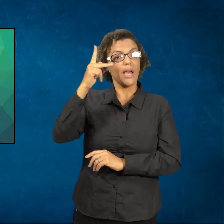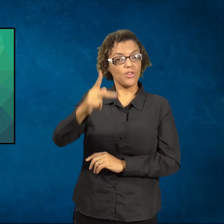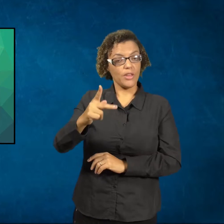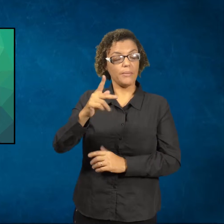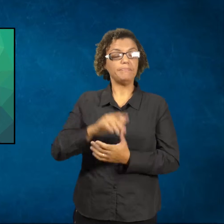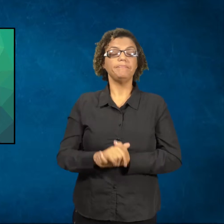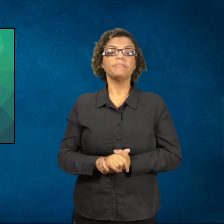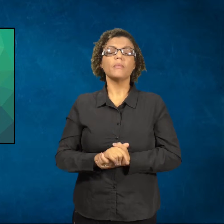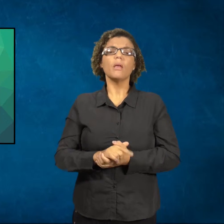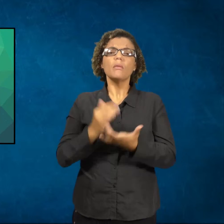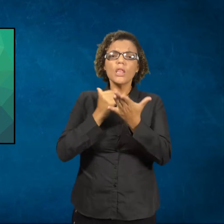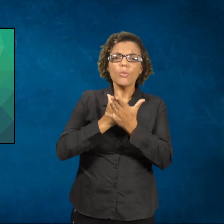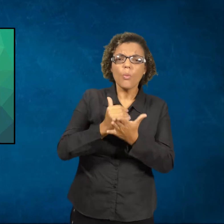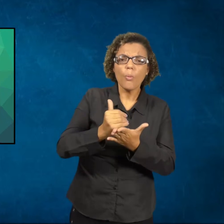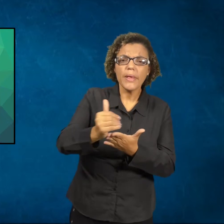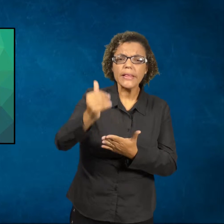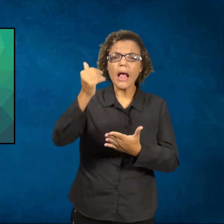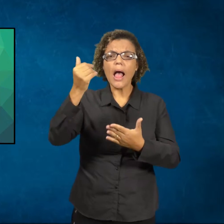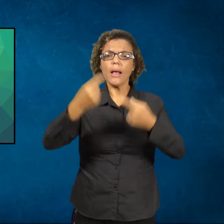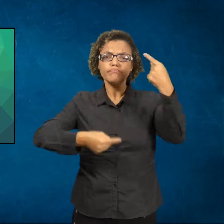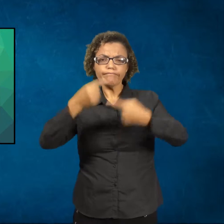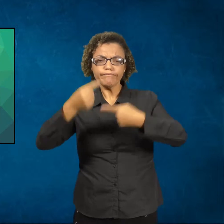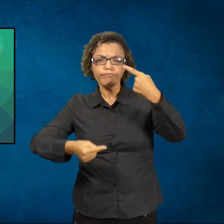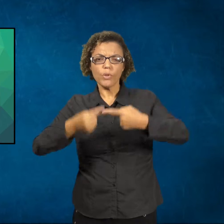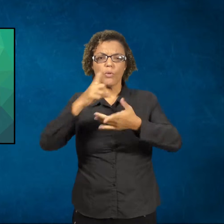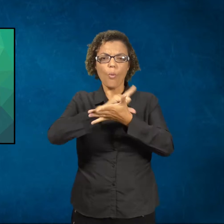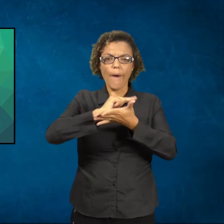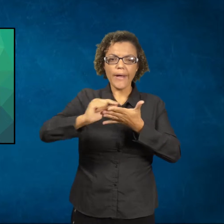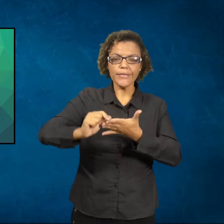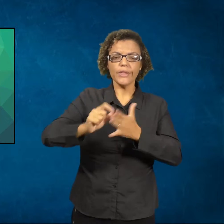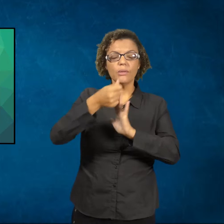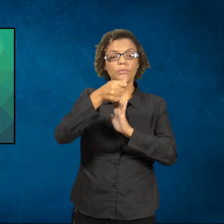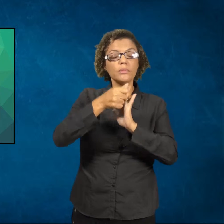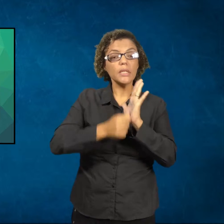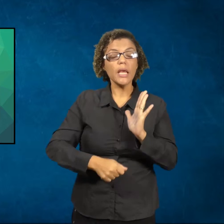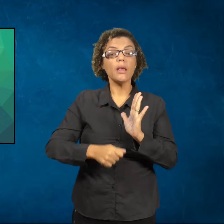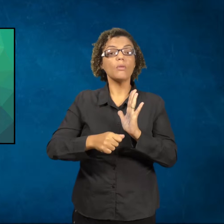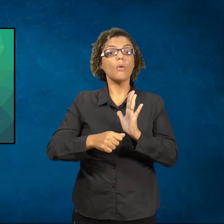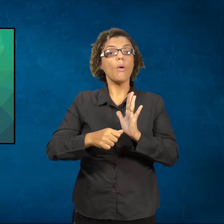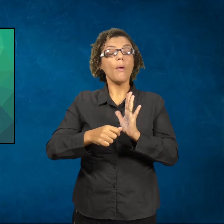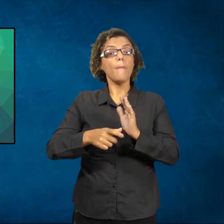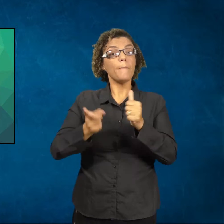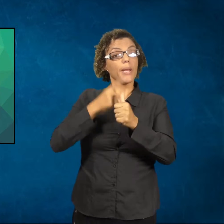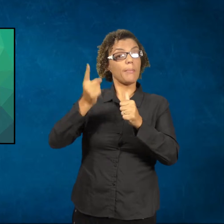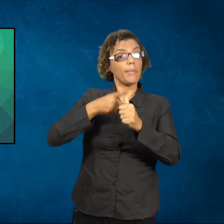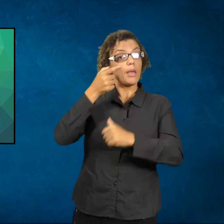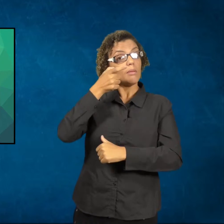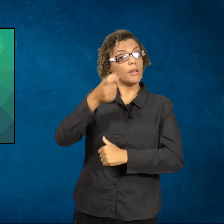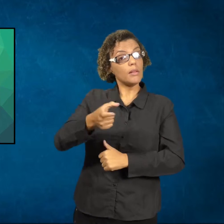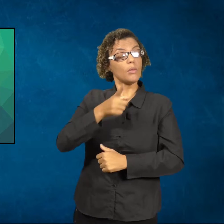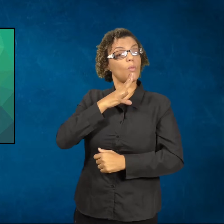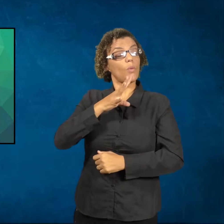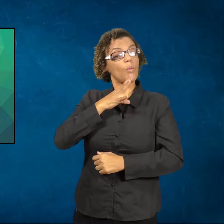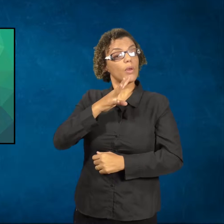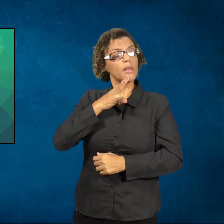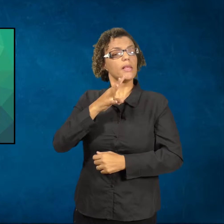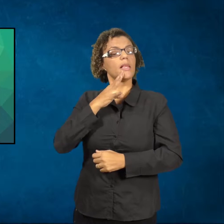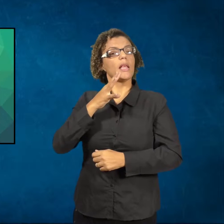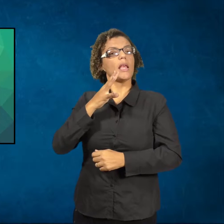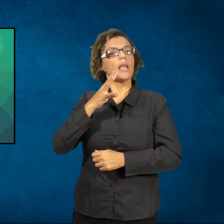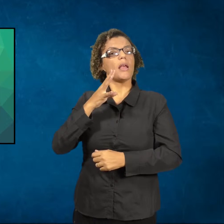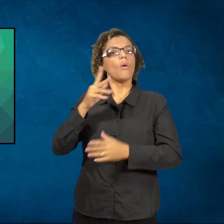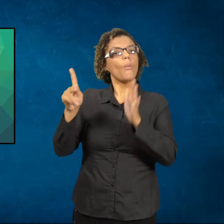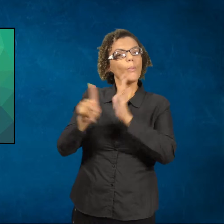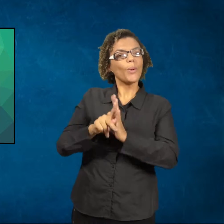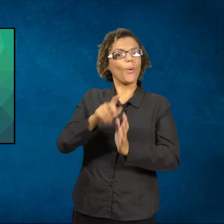Para começar, assim, para a gente poder começar a conversar sobre esse texto, é muito interessante que a gente conheça um pouquinho até